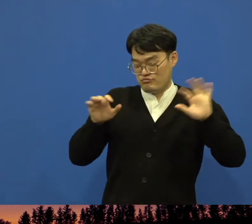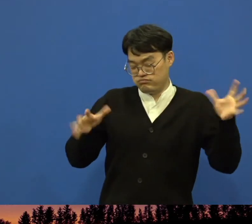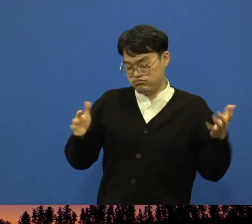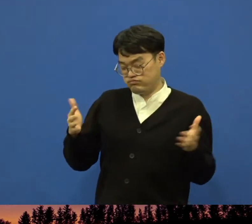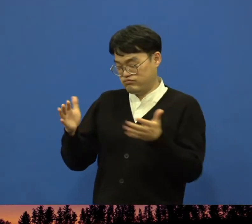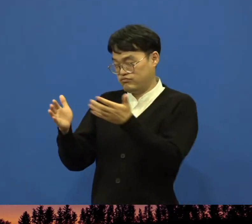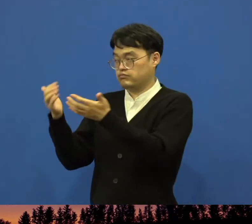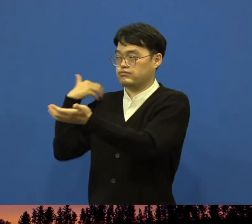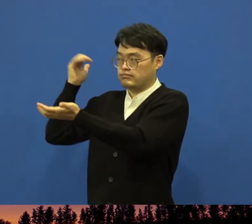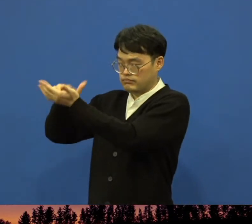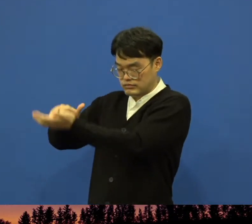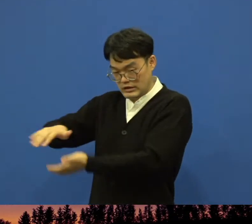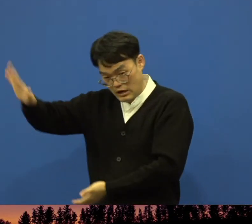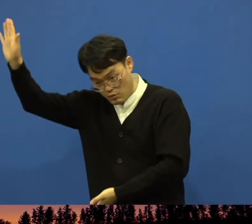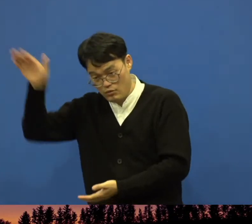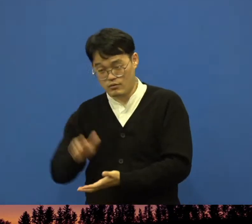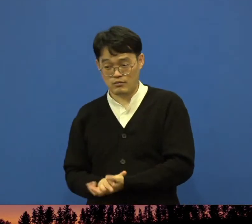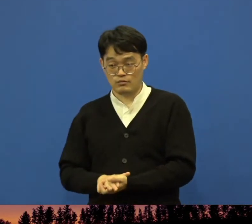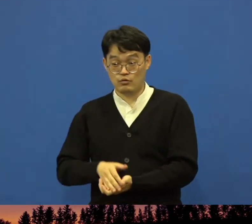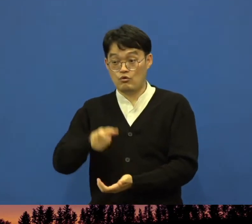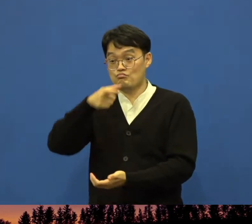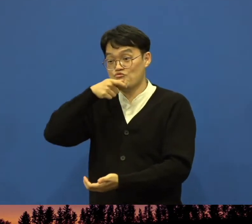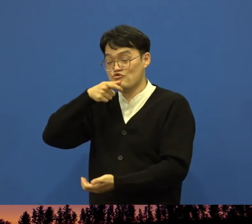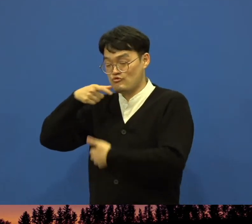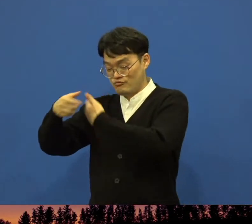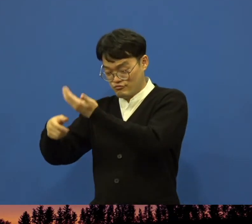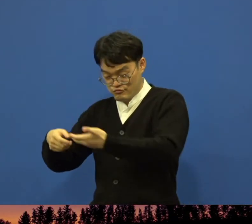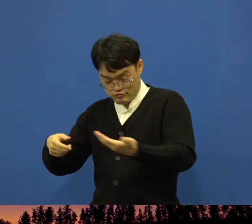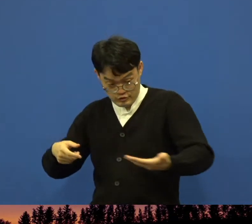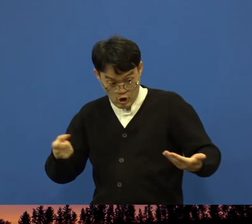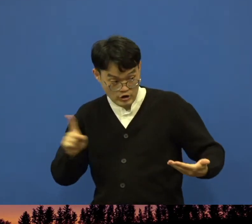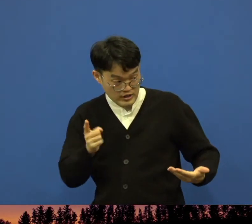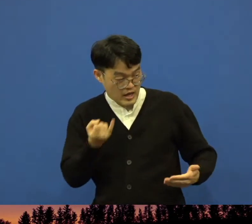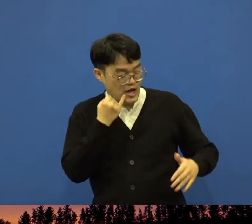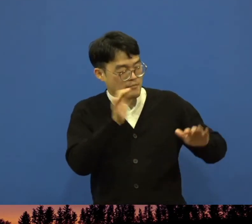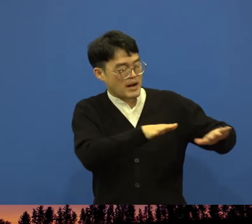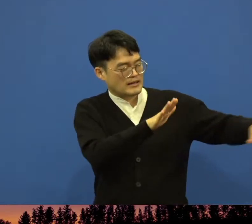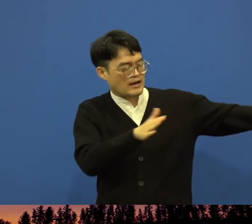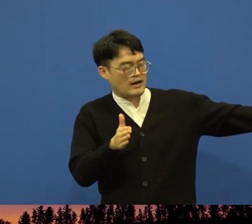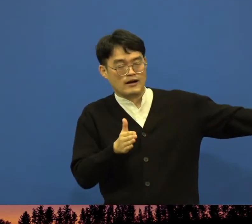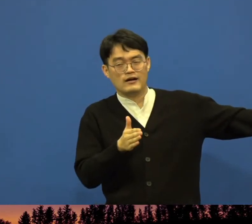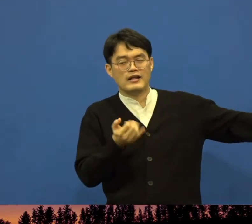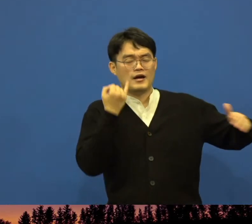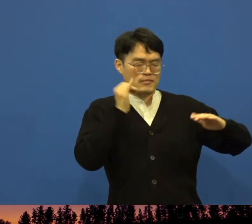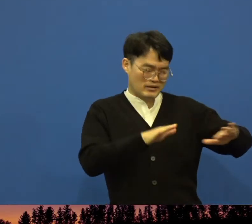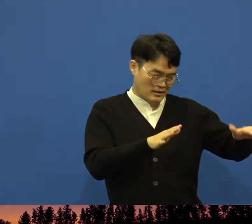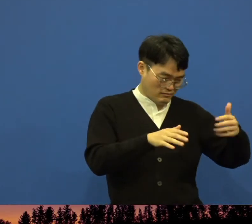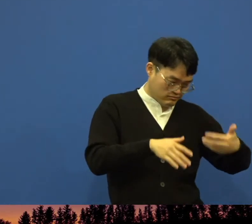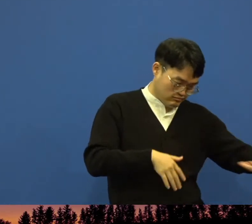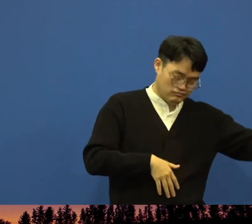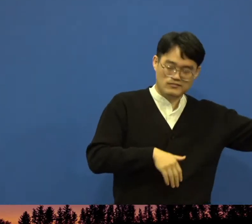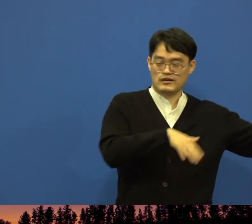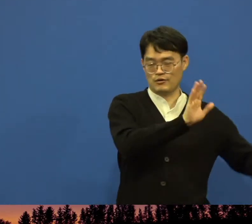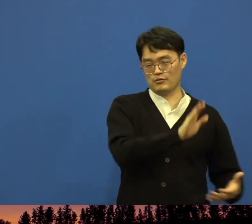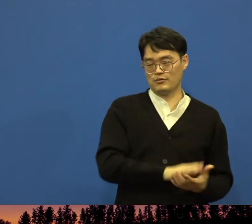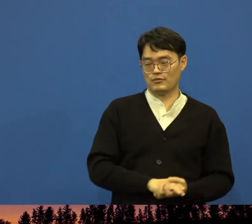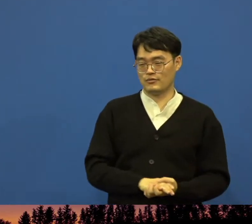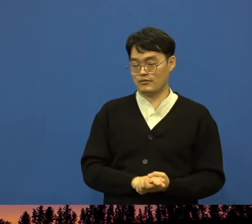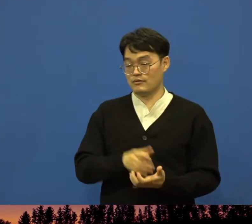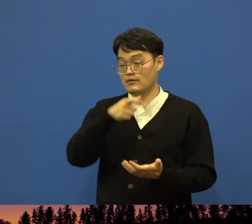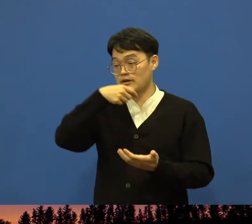불던 곳으로 돌아가고, 모든 강물은 다 바다로 흐르되 바다를 채우지 못하며 강물은 어느 곳으로 흐르든지 거리로